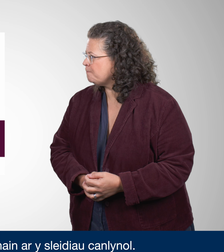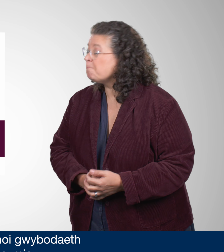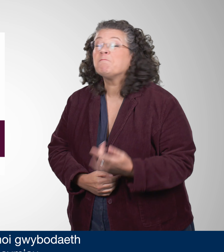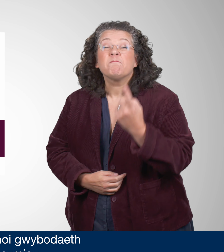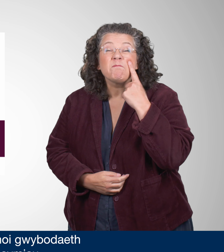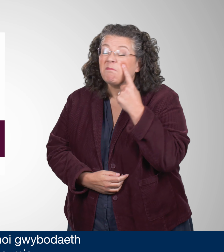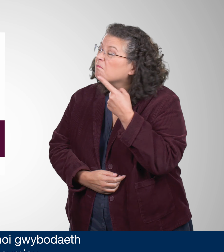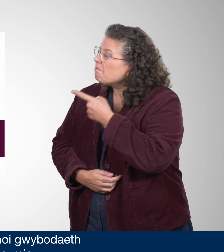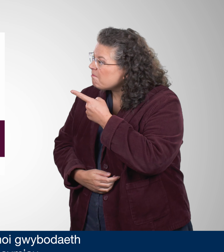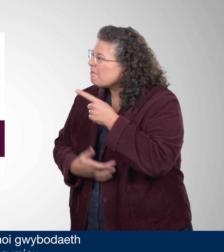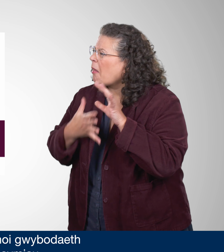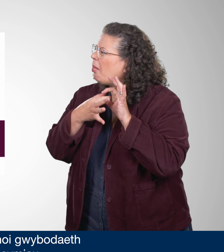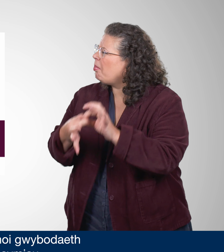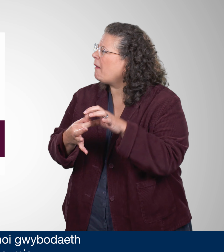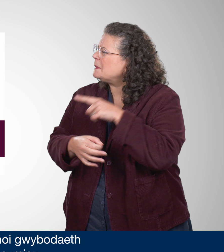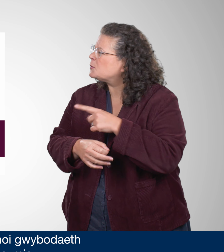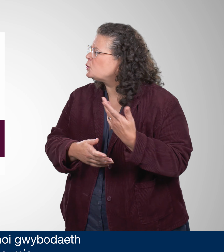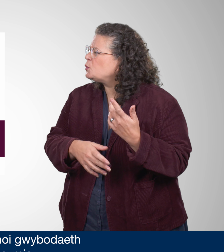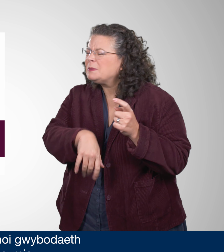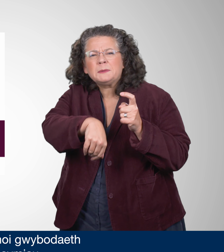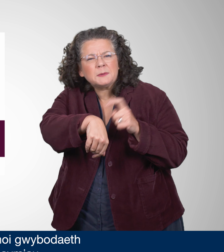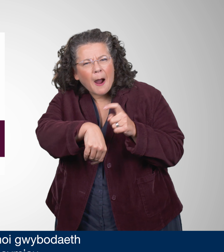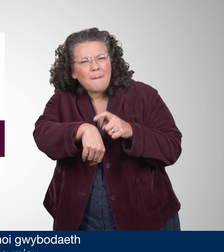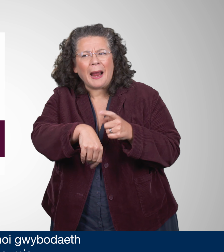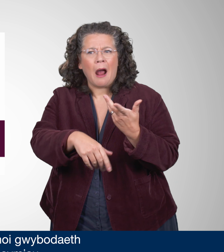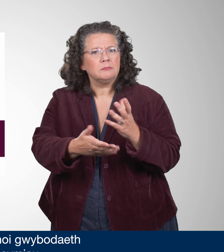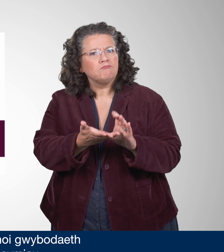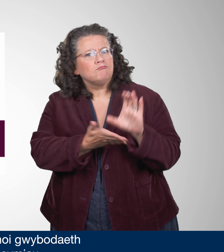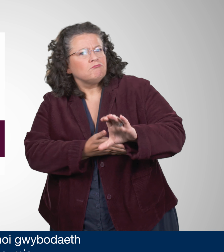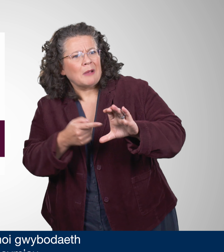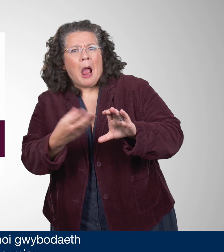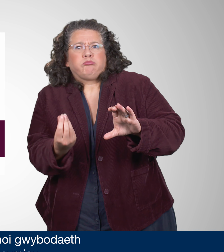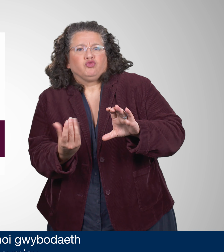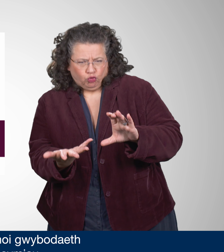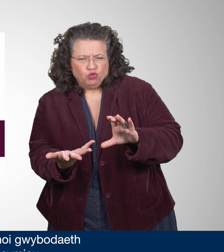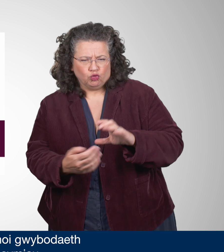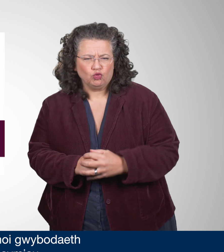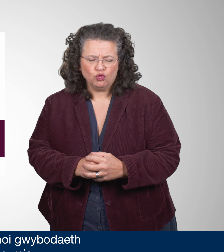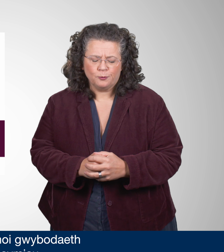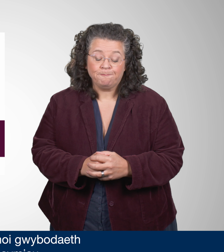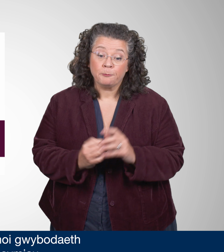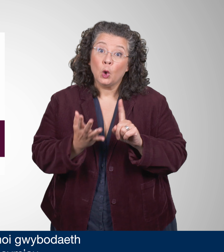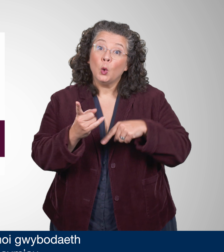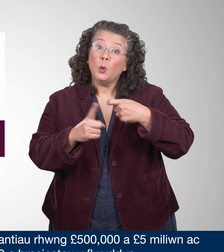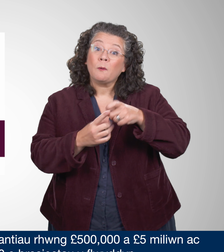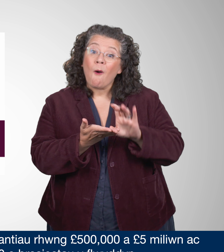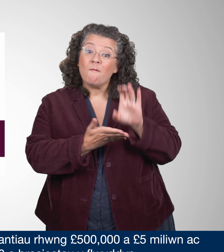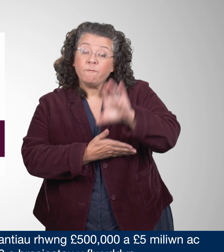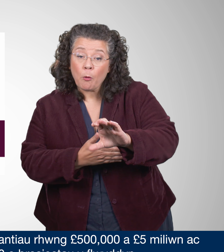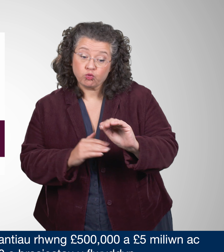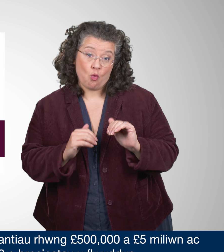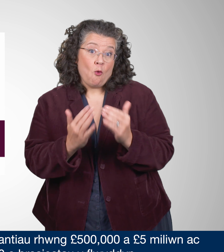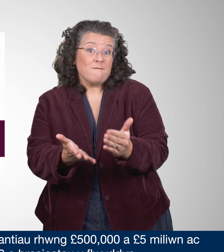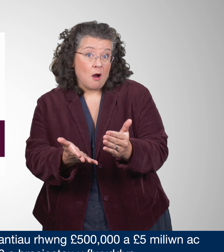Mae'r sleid hon yn rhoi gwybodaeth am amseru a symiau. Mae